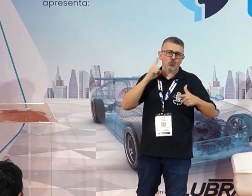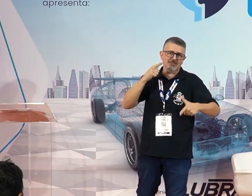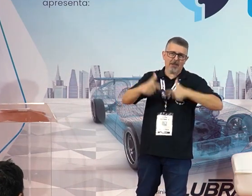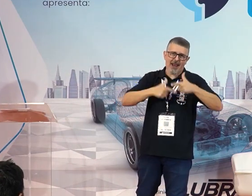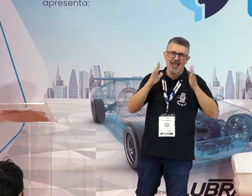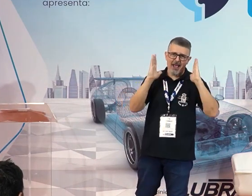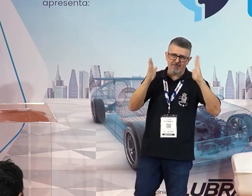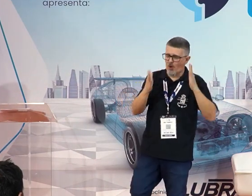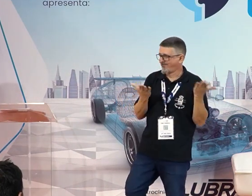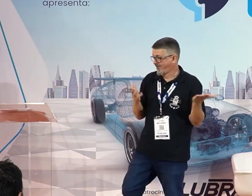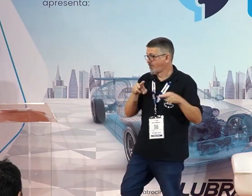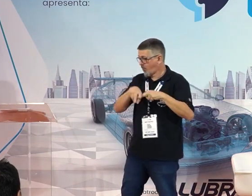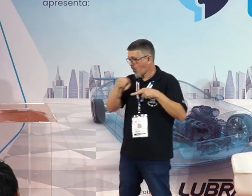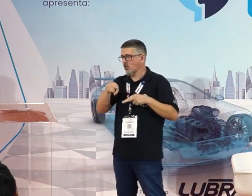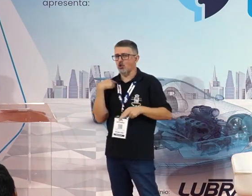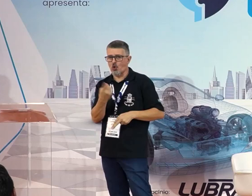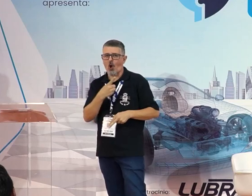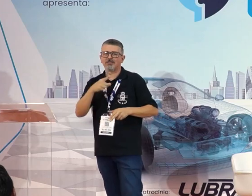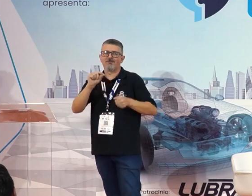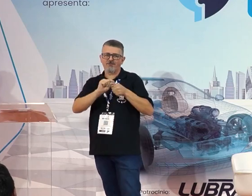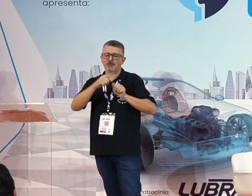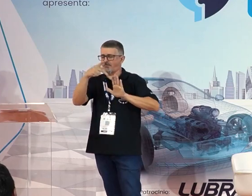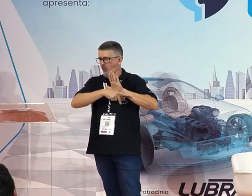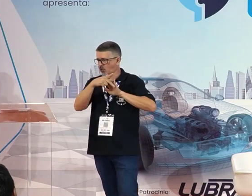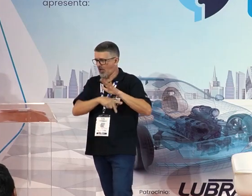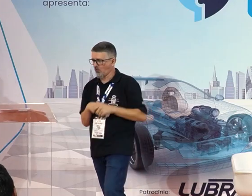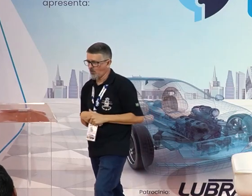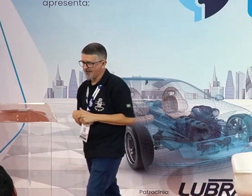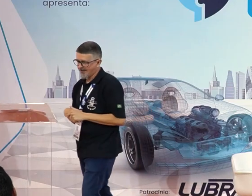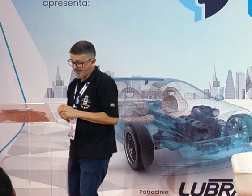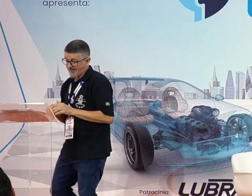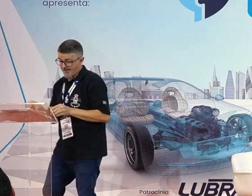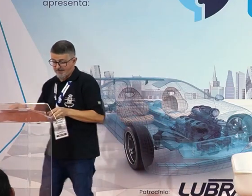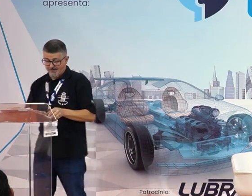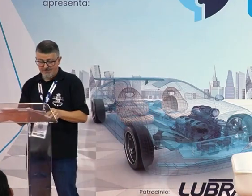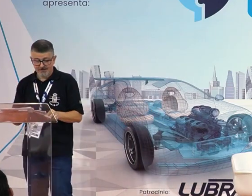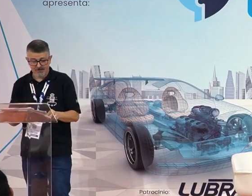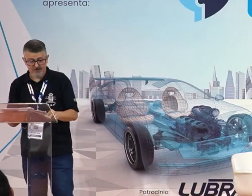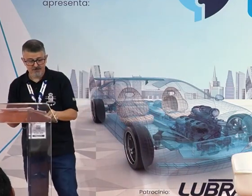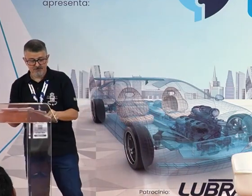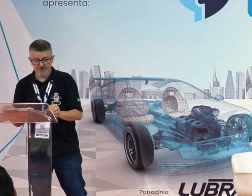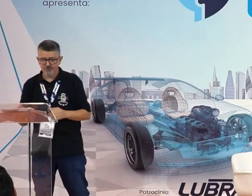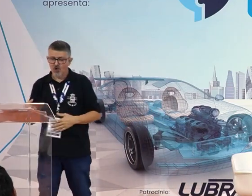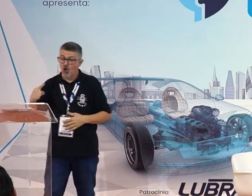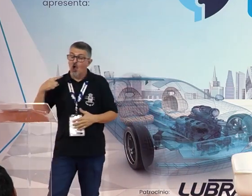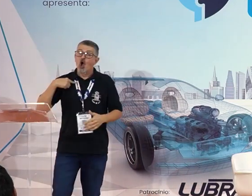barreiras ele é proibido de dirigir caminhão e muitos surdos já sabem dirigir o caminhão